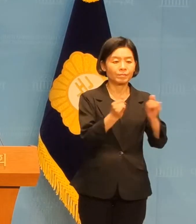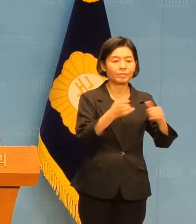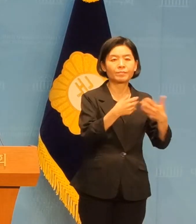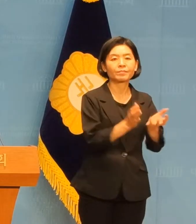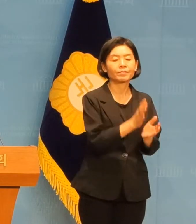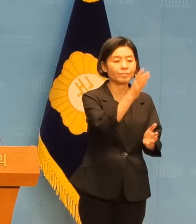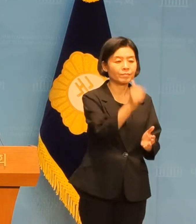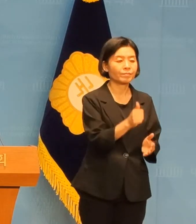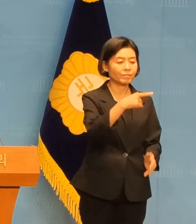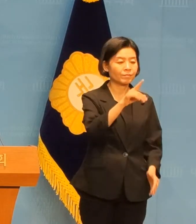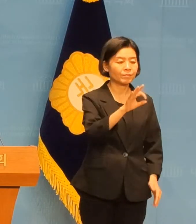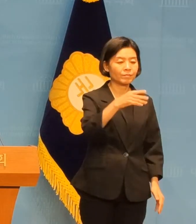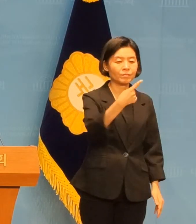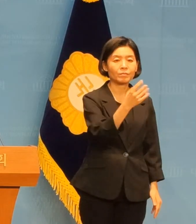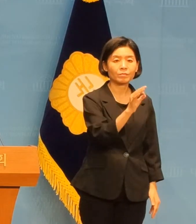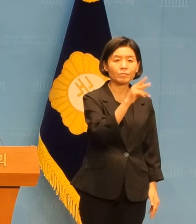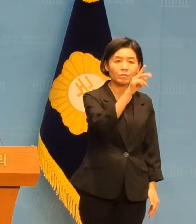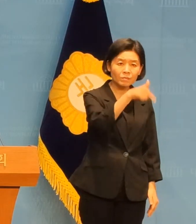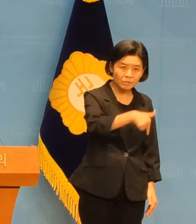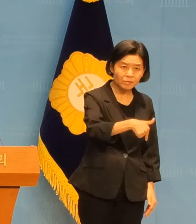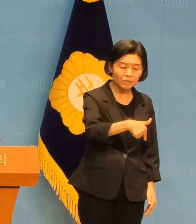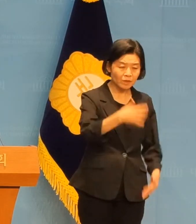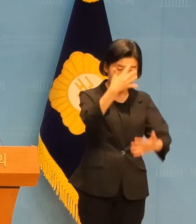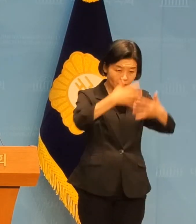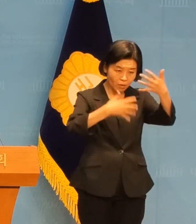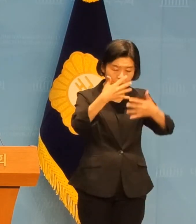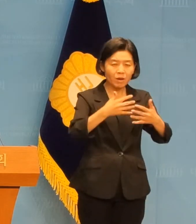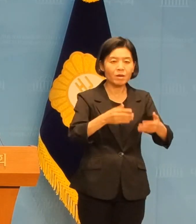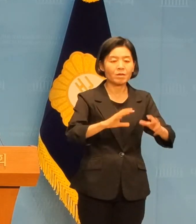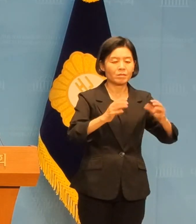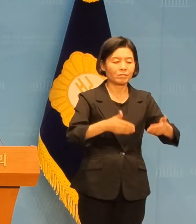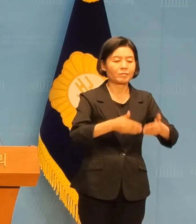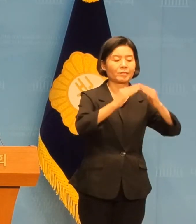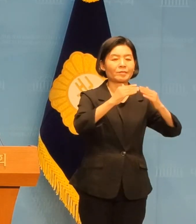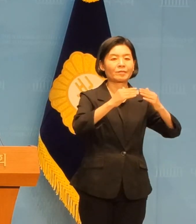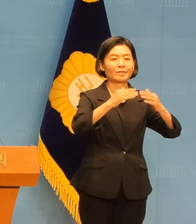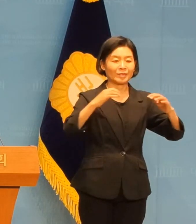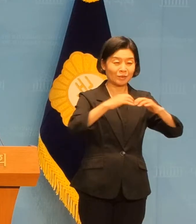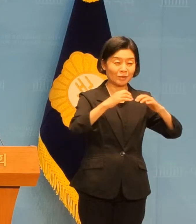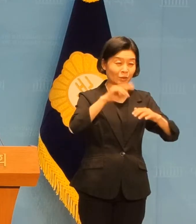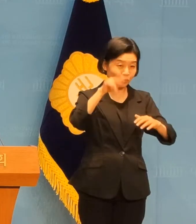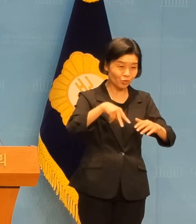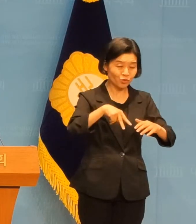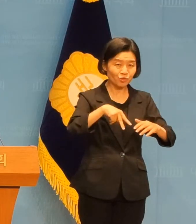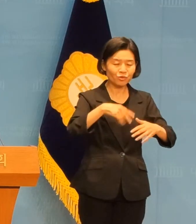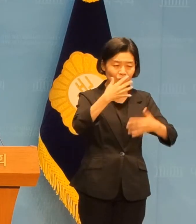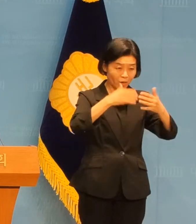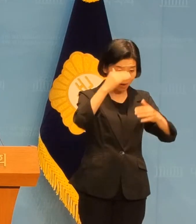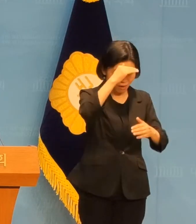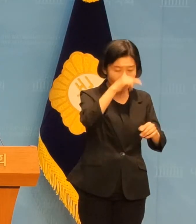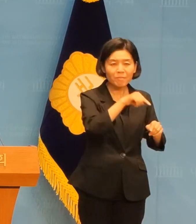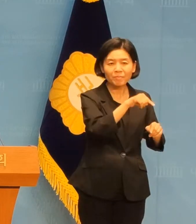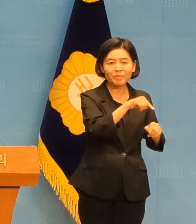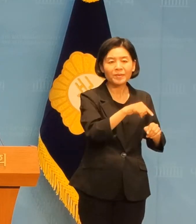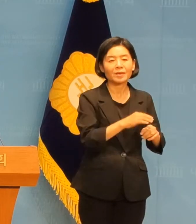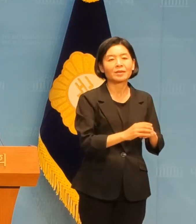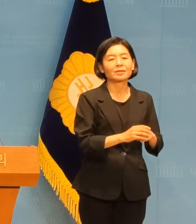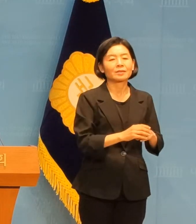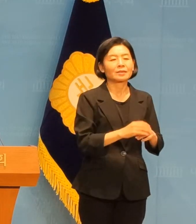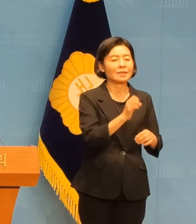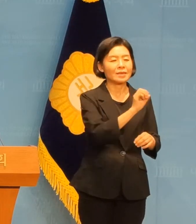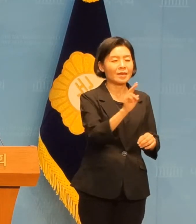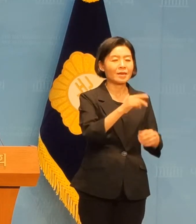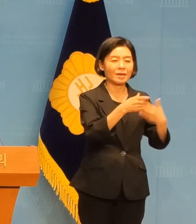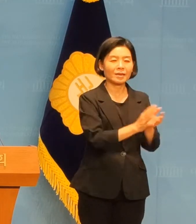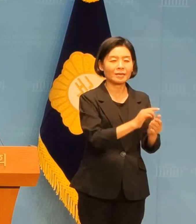국민의힘 장동혁 대표의 건국전쟁2 영화 관람, 제1야당 대표의 망국적